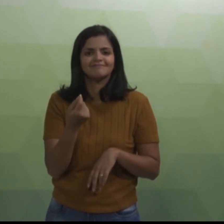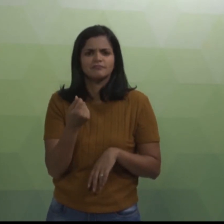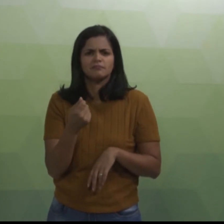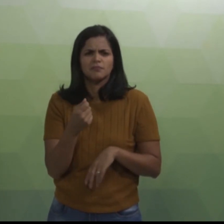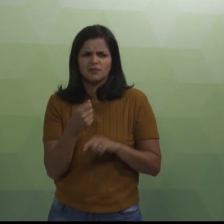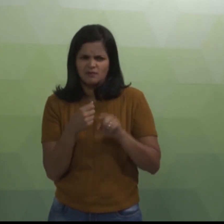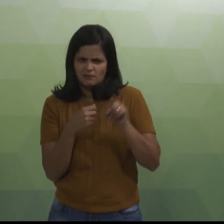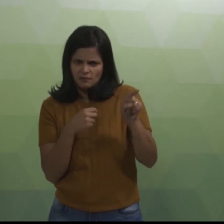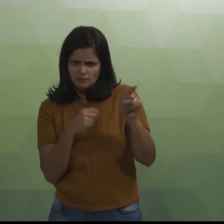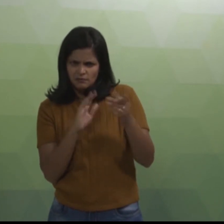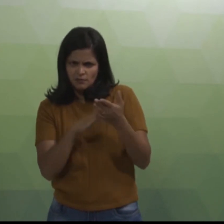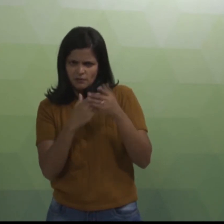isso, você vai.